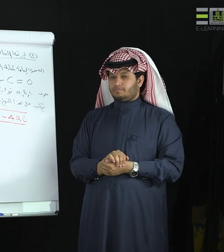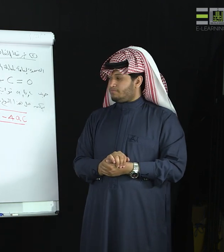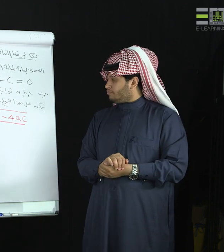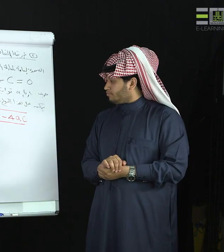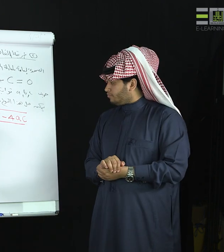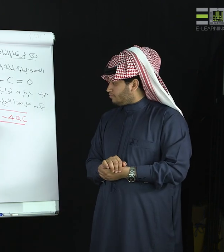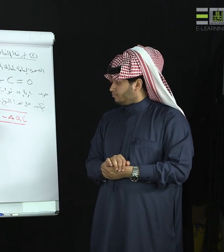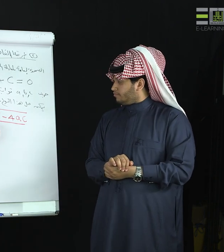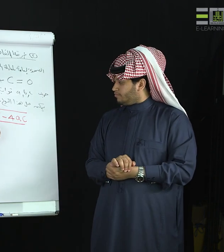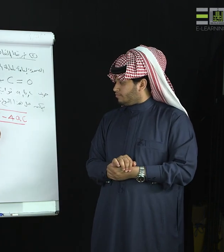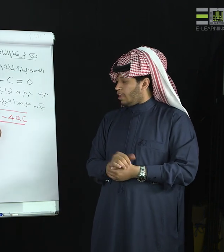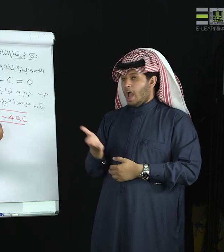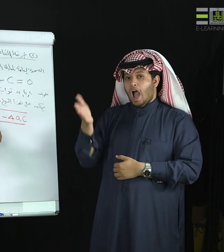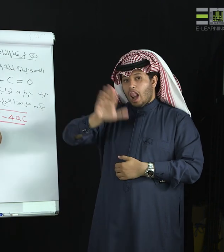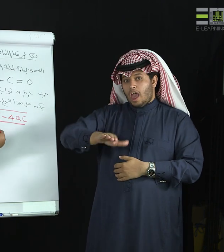على اتنين